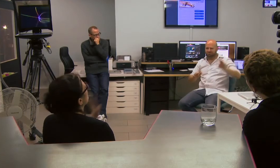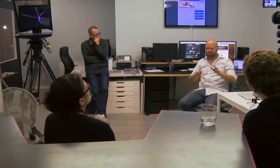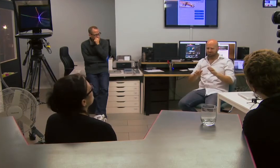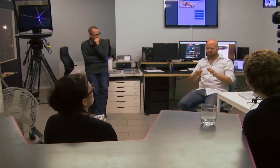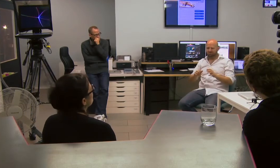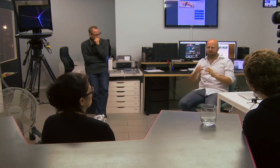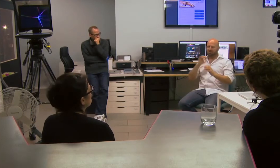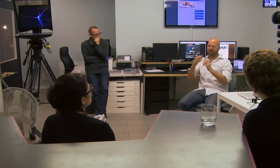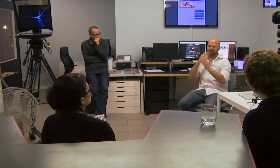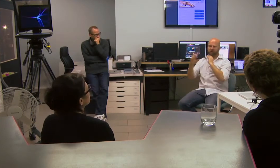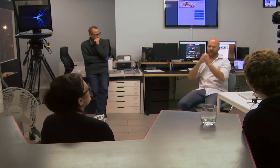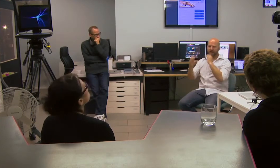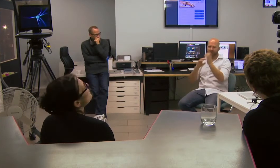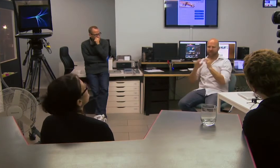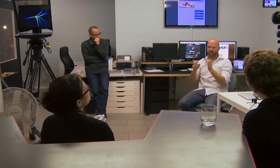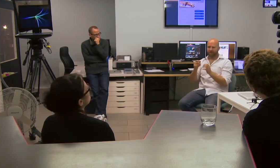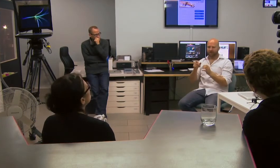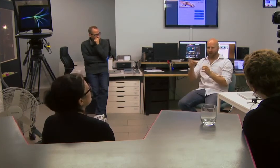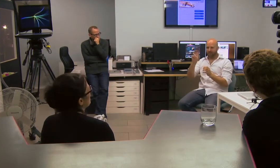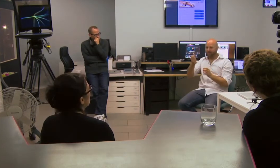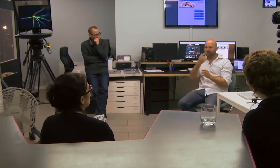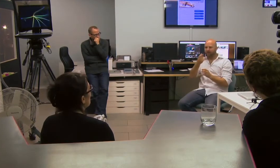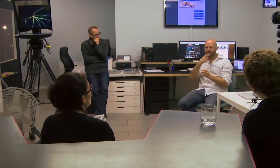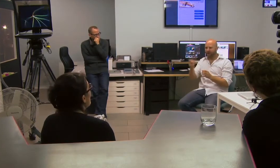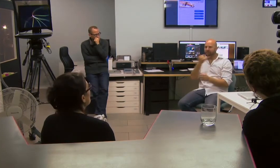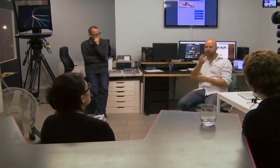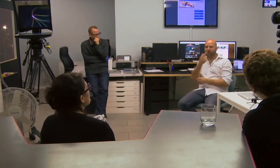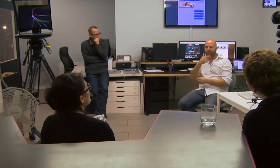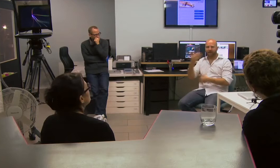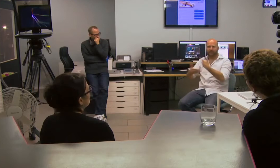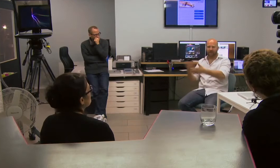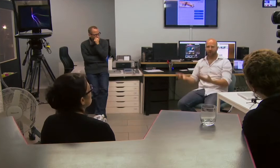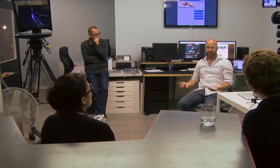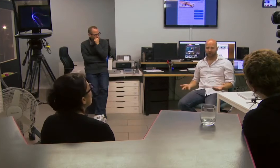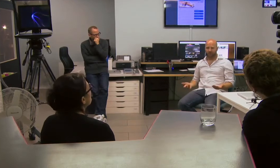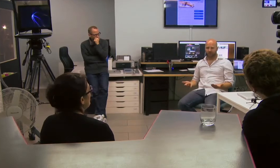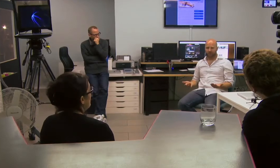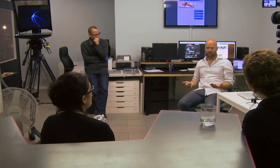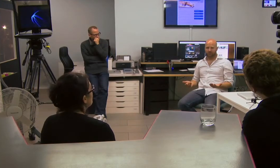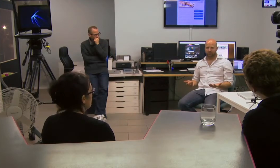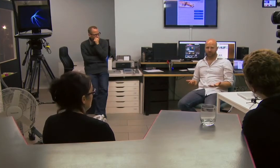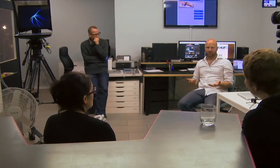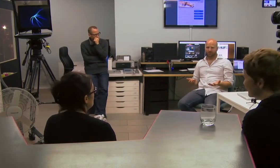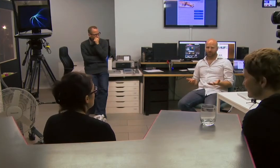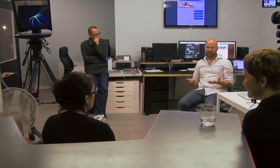keinen Dolmetscher. Ich kann das schon irgendwie regeln. Und er sagt, die sollen so Tabletten einnehmen und die verstehen sich